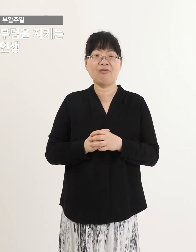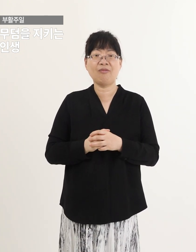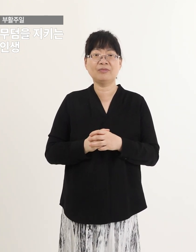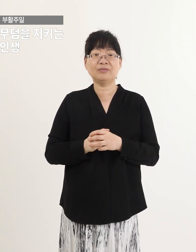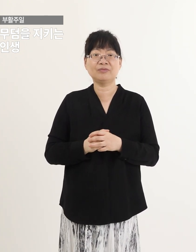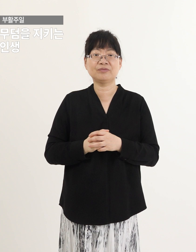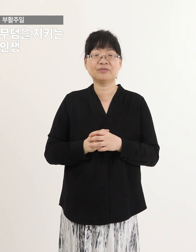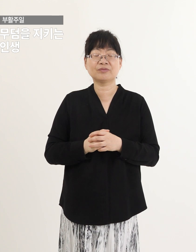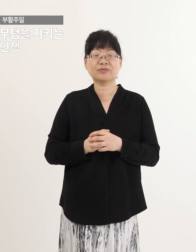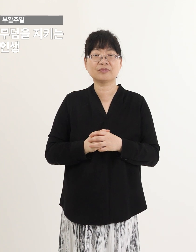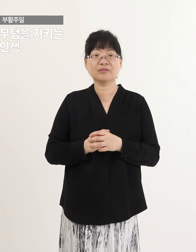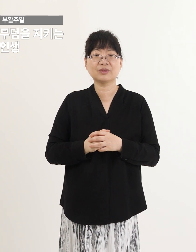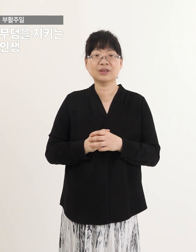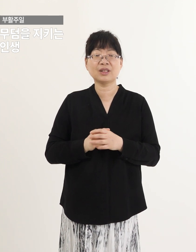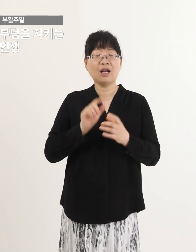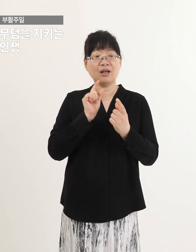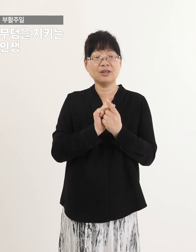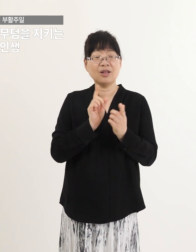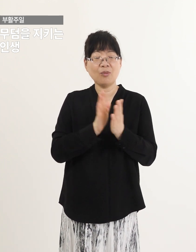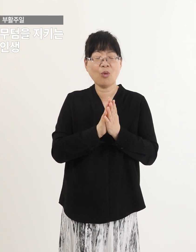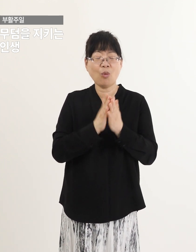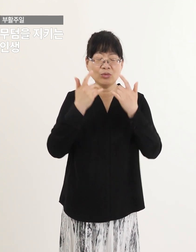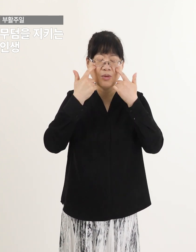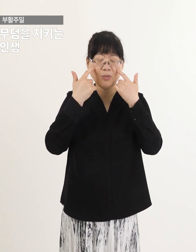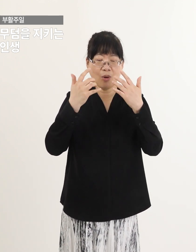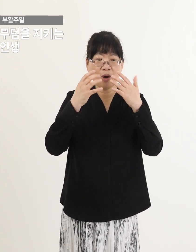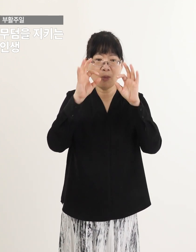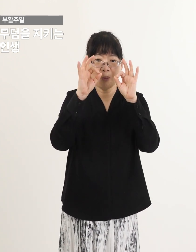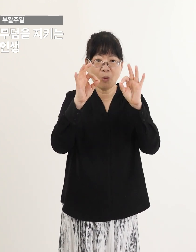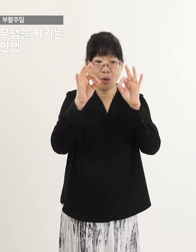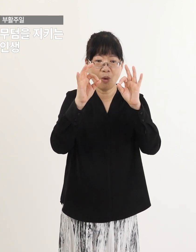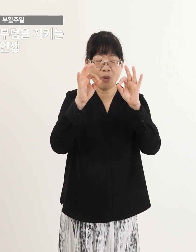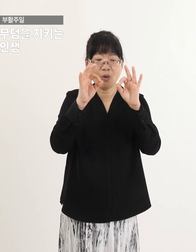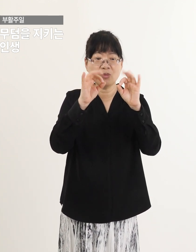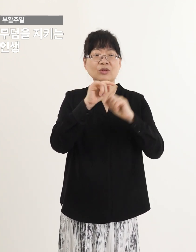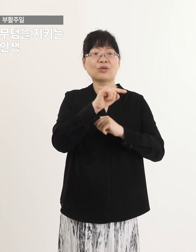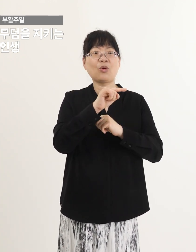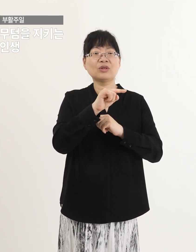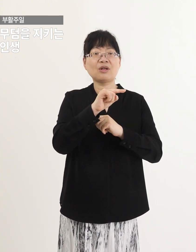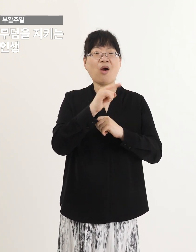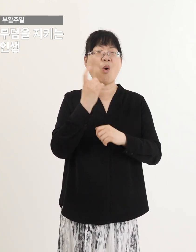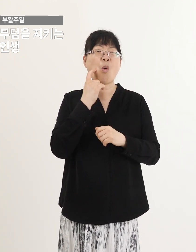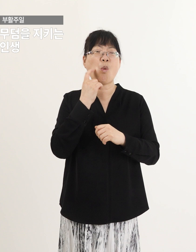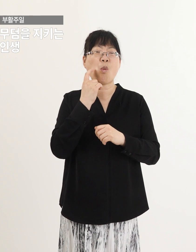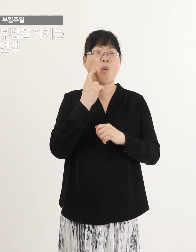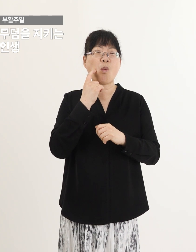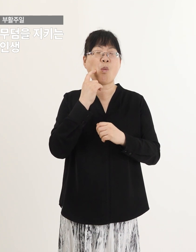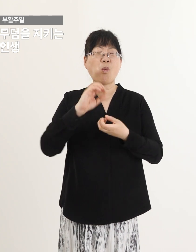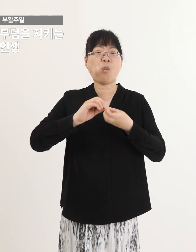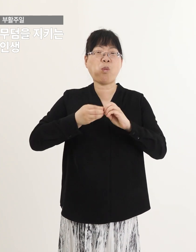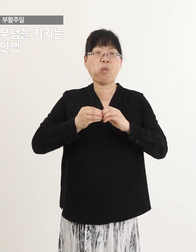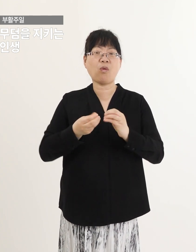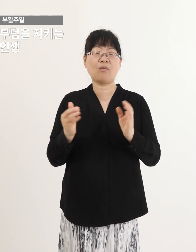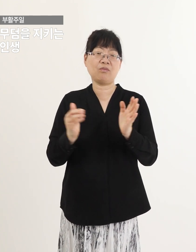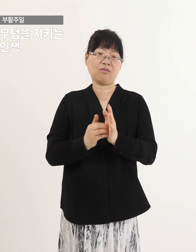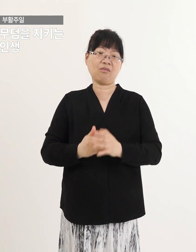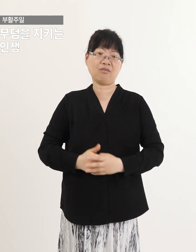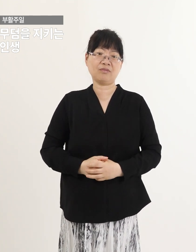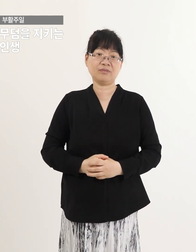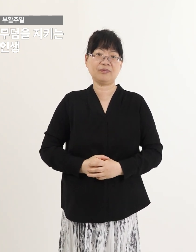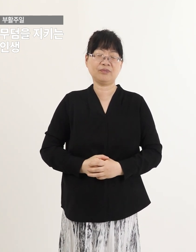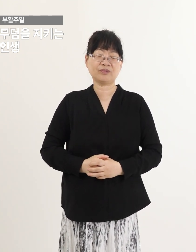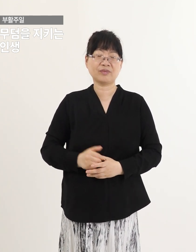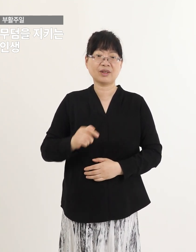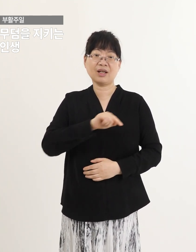지 눈으로 너무 선명하게 본 현장을 갖다가 싹 거짓말로 뒤집어요. 그러니까